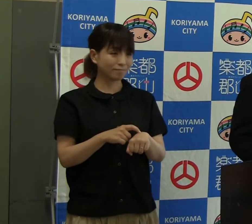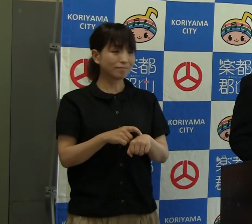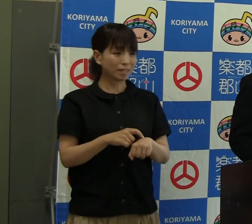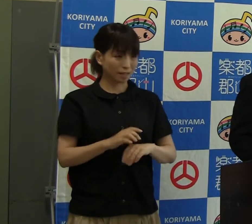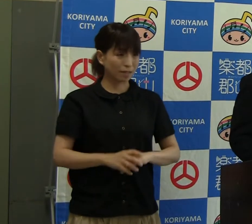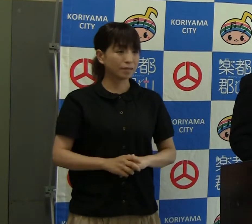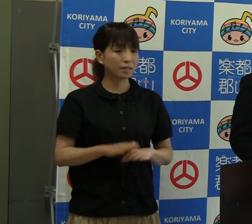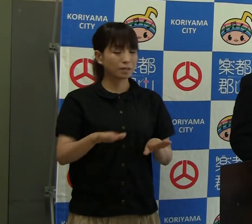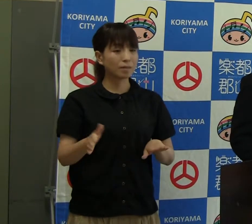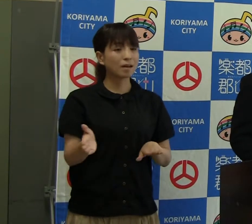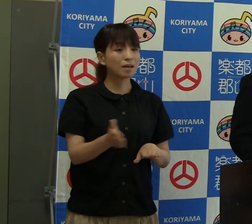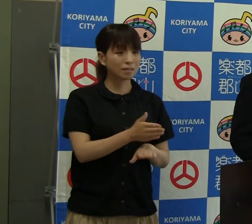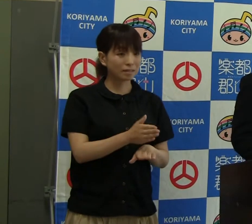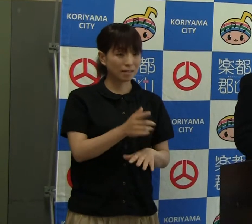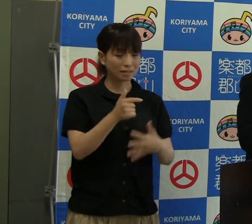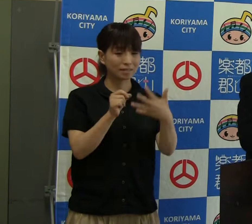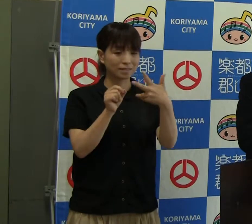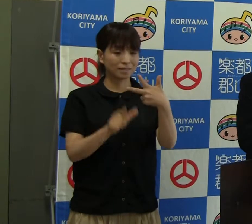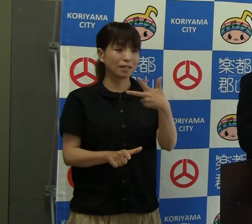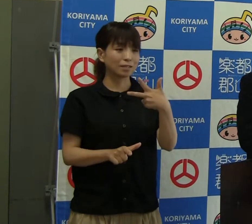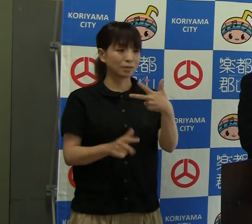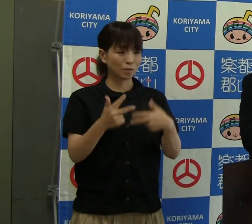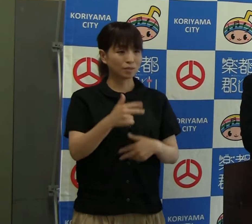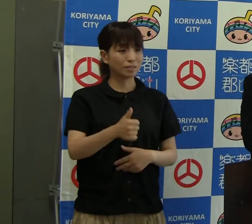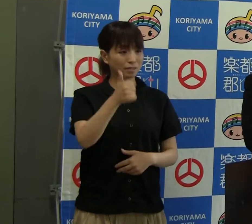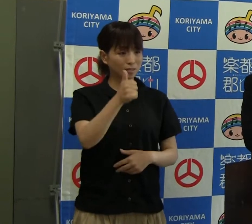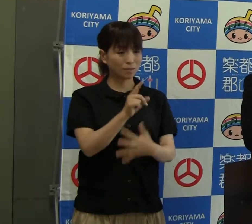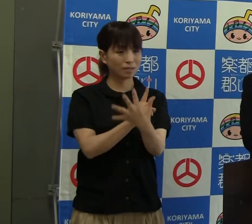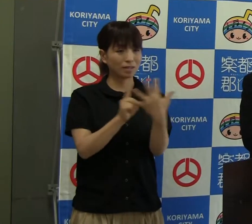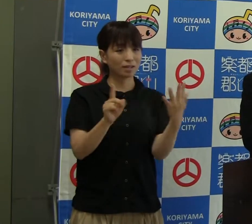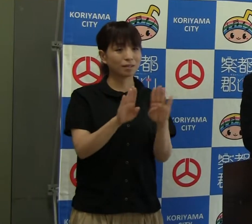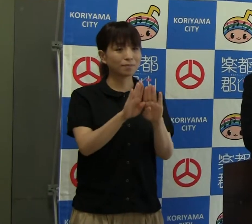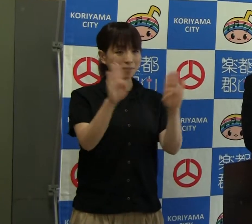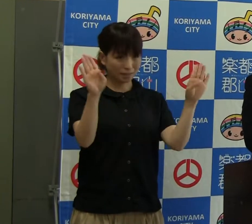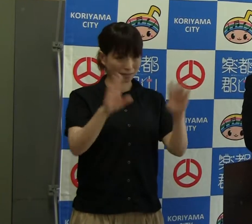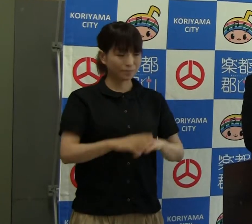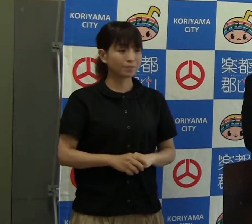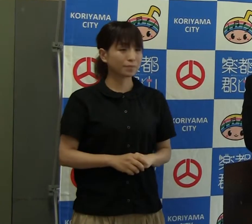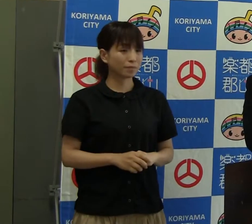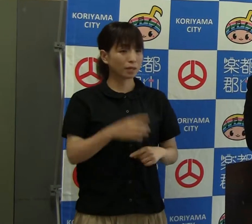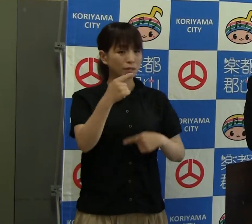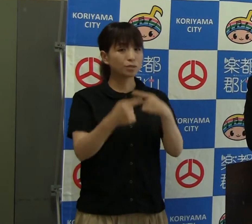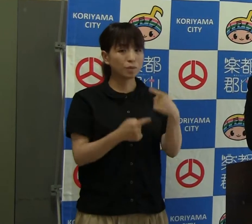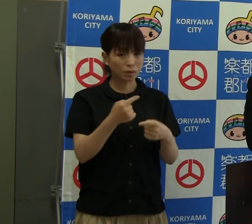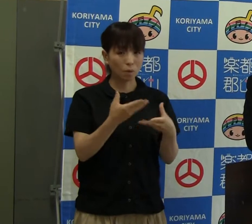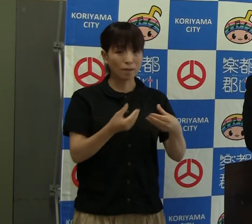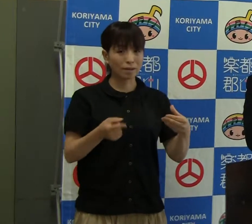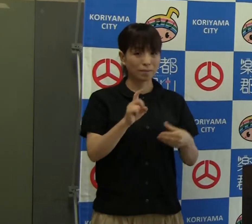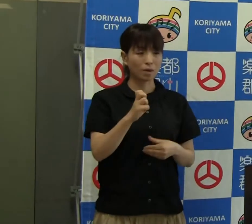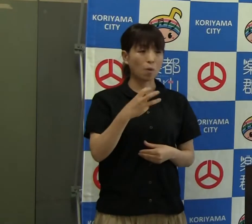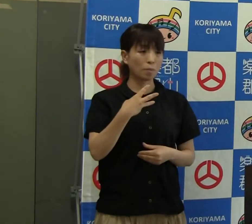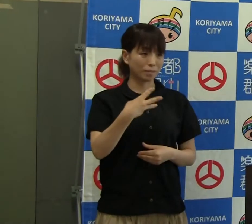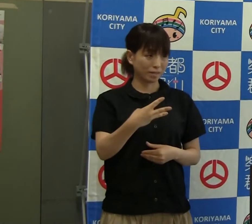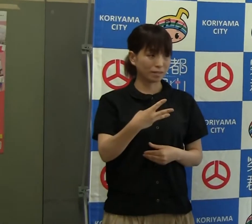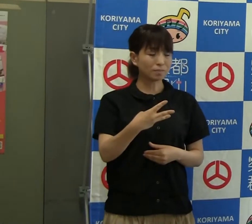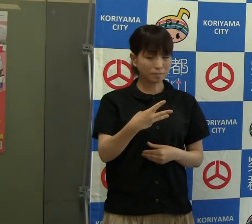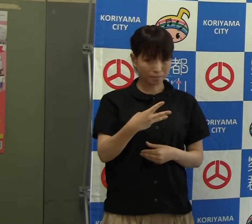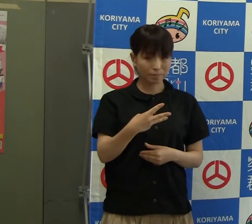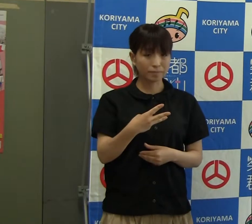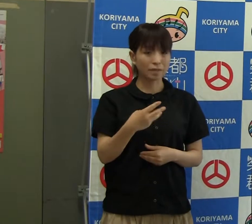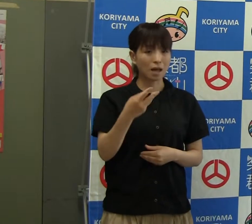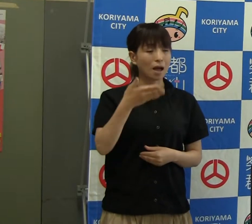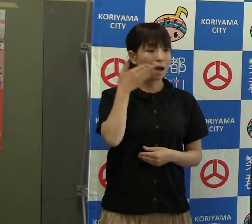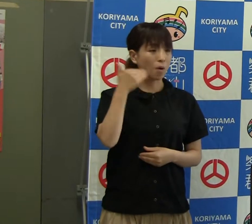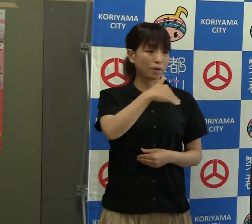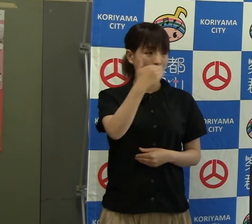7月の別で市長記者会見を始めさせていただきます。なお、手話の方は渡辺博の、それから